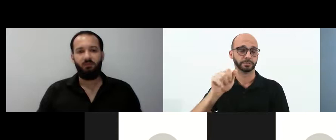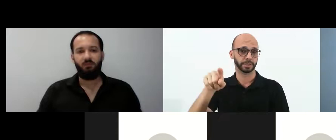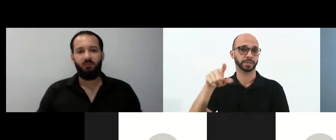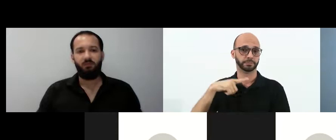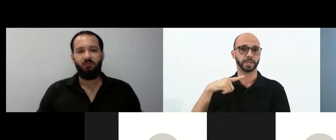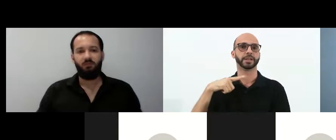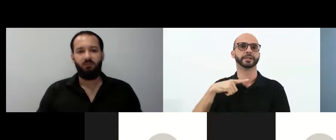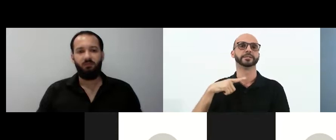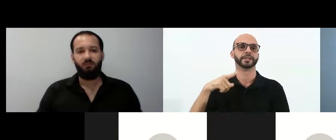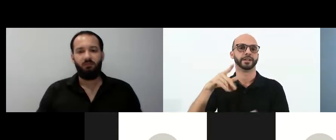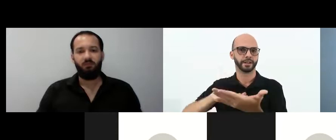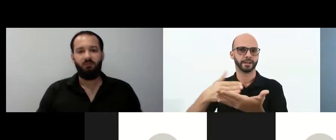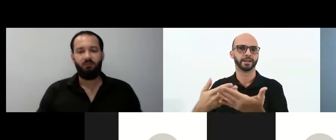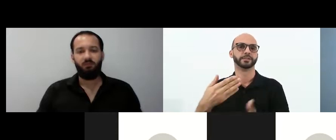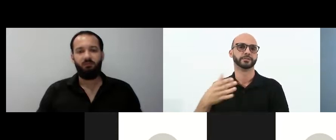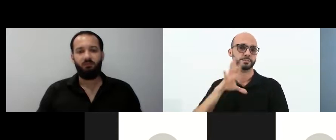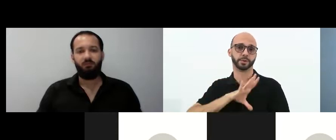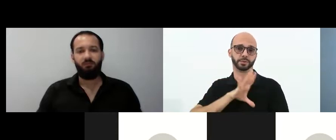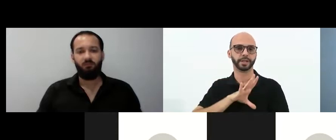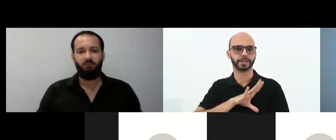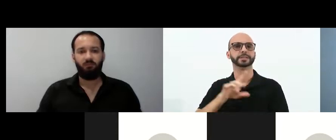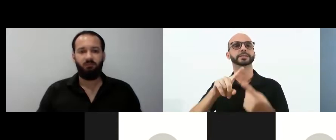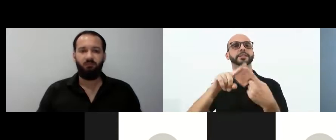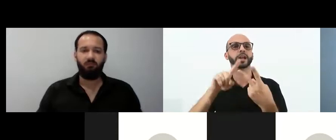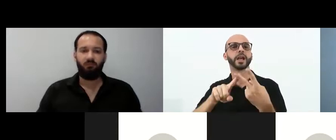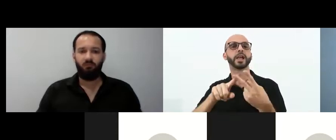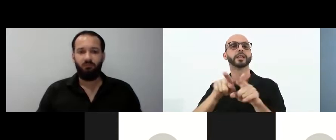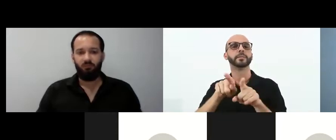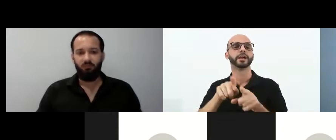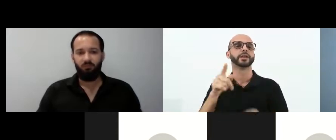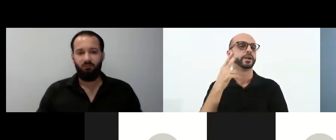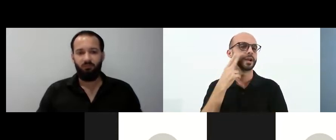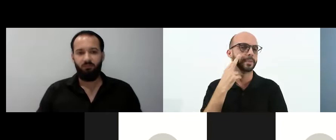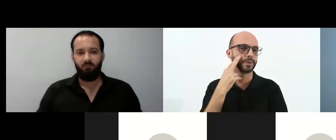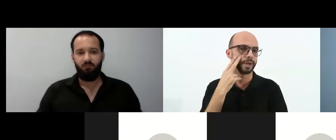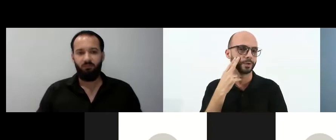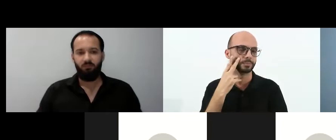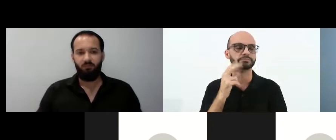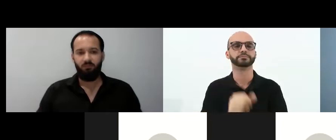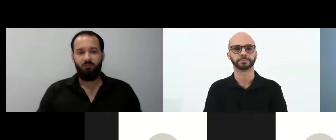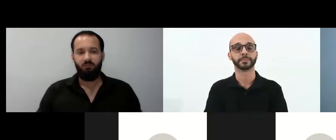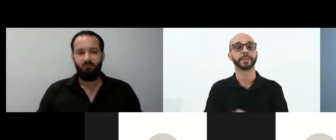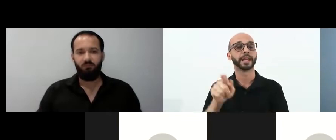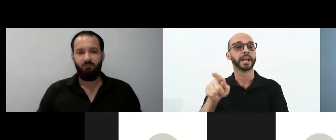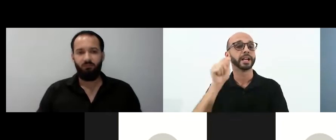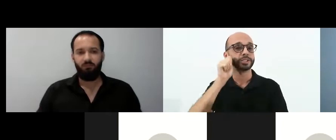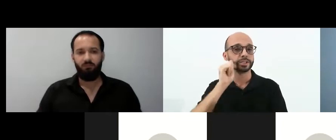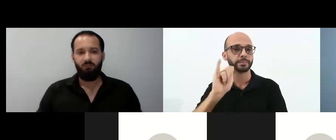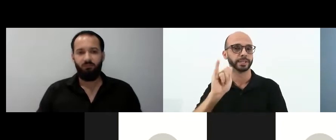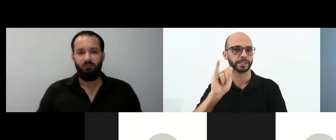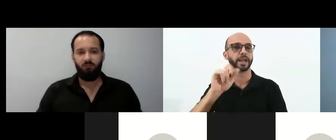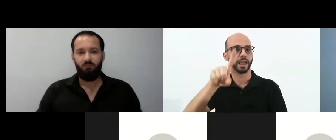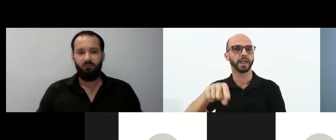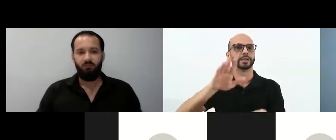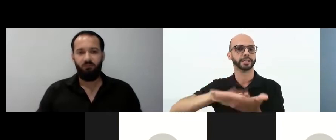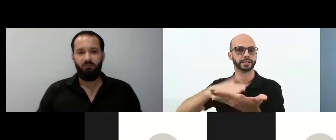nossas vozes, a Jamile, que é intérprete, fazendo de voz, e também o